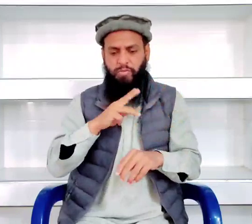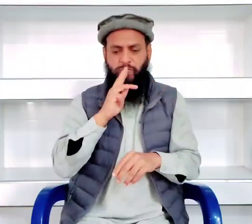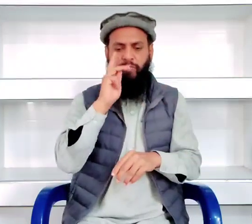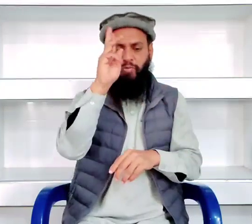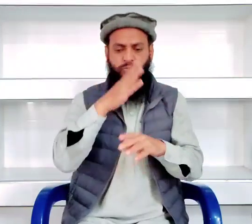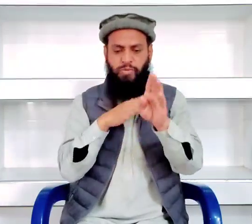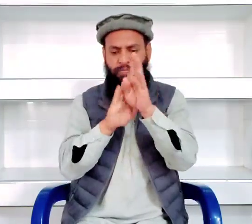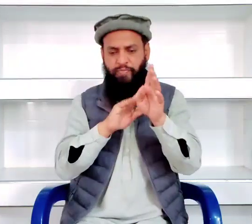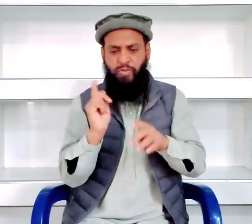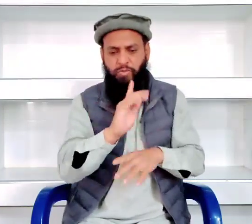اللهم اجعلنا منهم